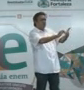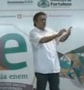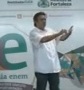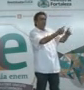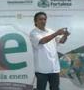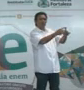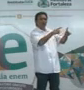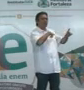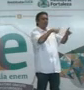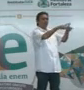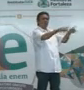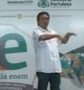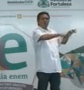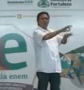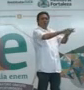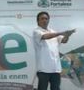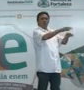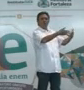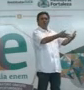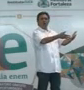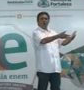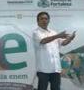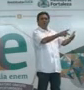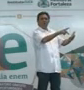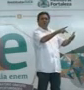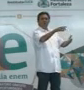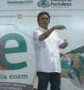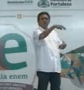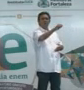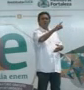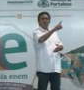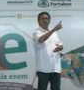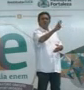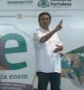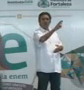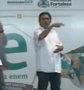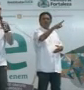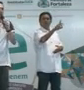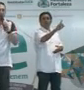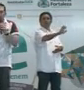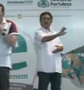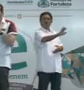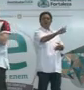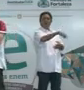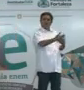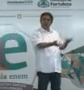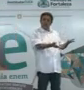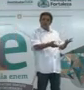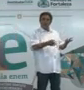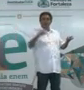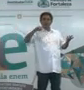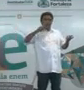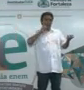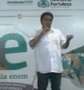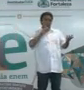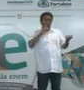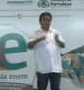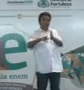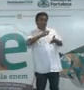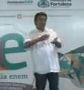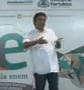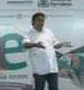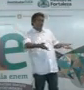nuclear em 2005 com o presidente Mahmoud Ahmadinejad? É o mesmo americano que incentivou o